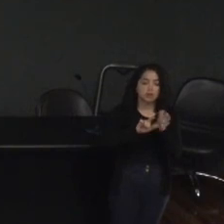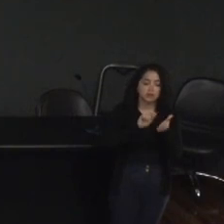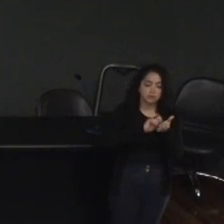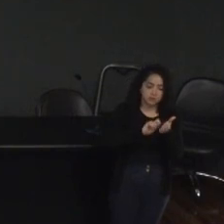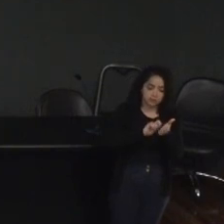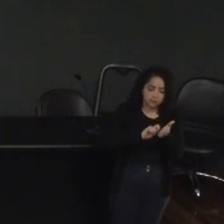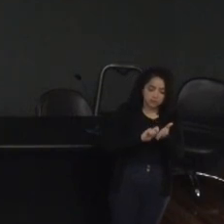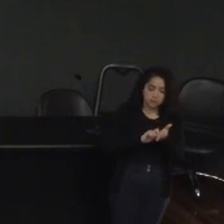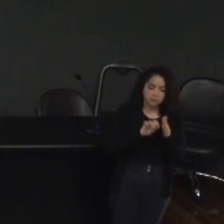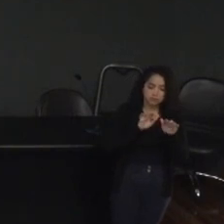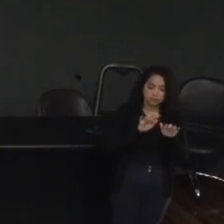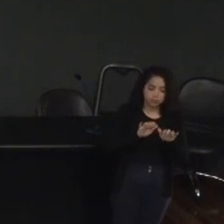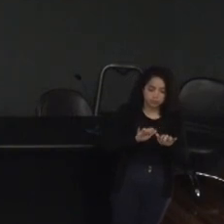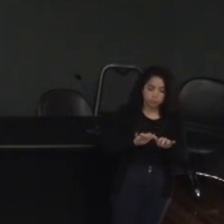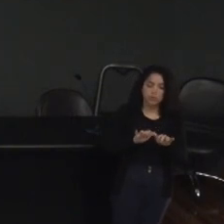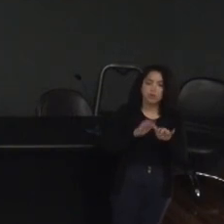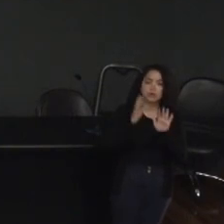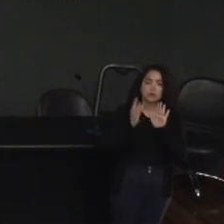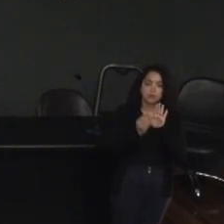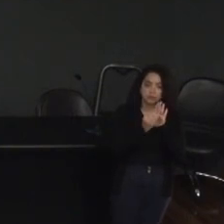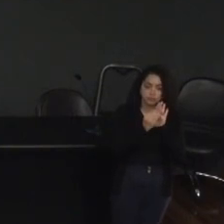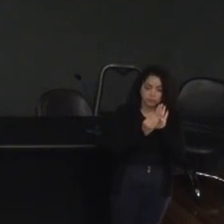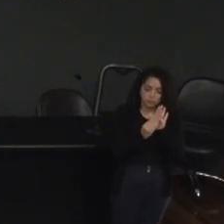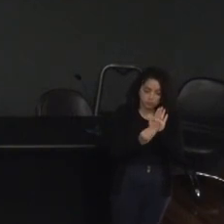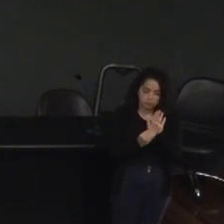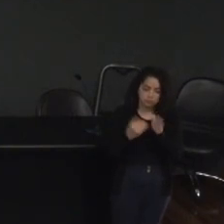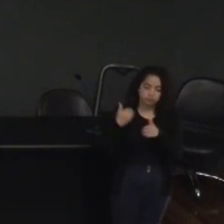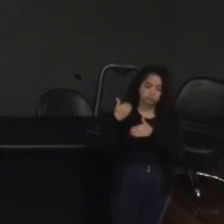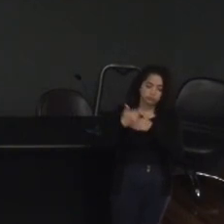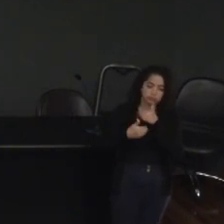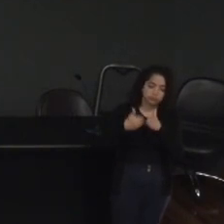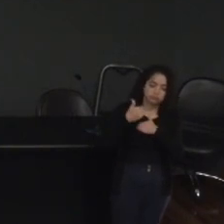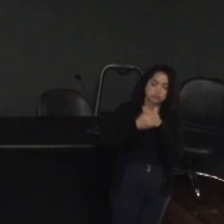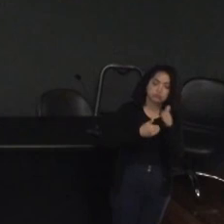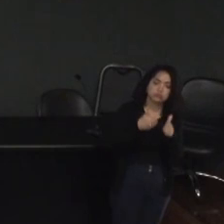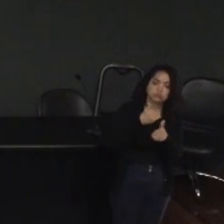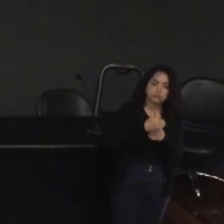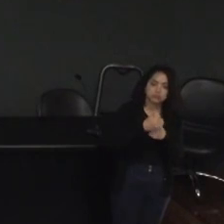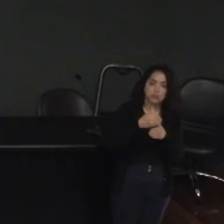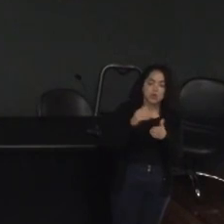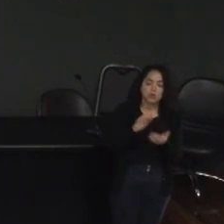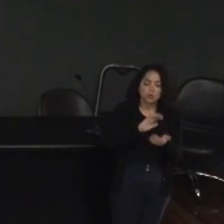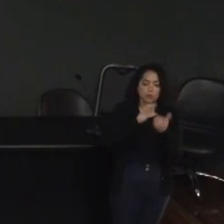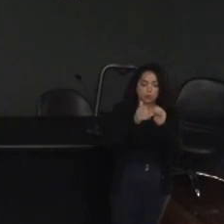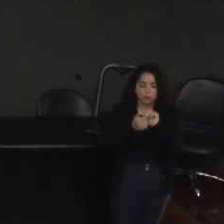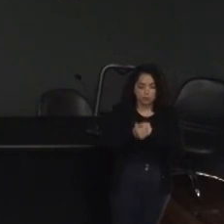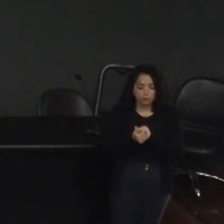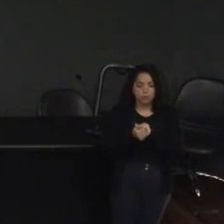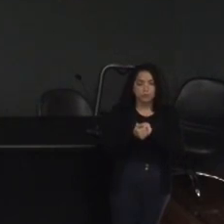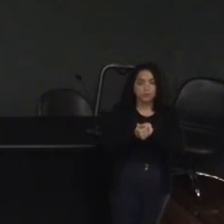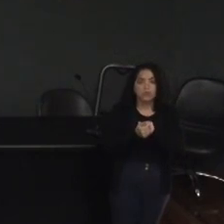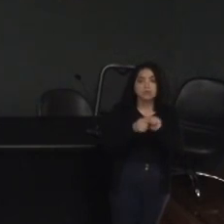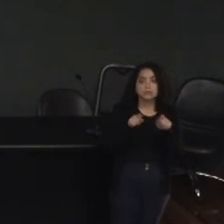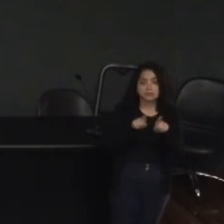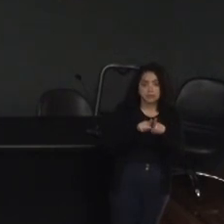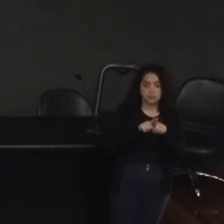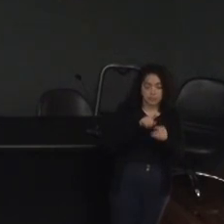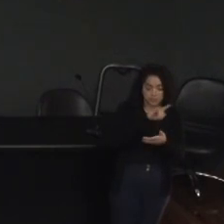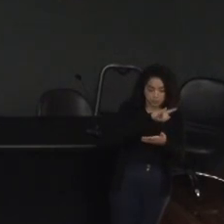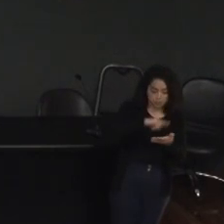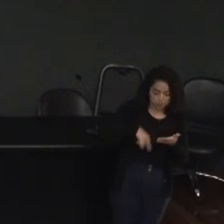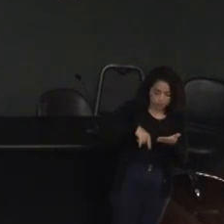para incluir né todo este processo de Nova adequação e os contratos que são